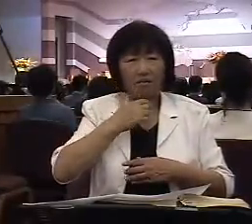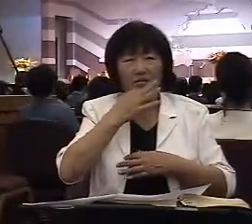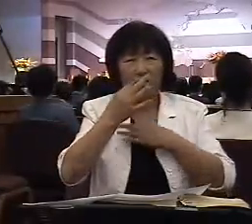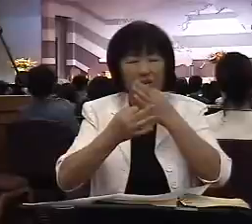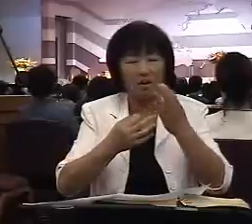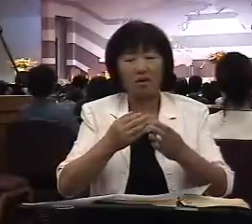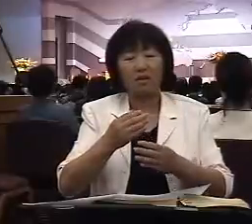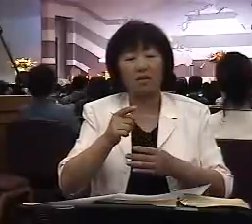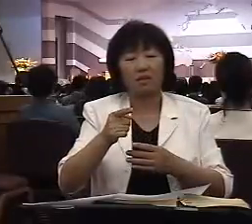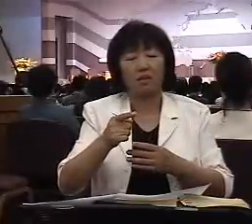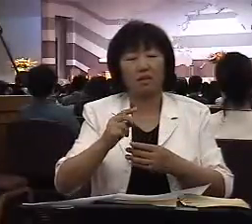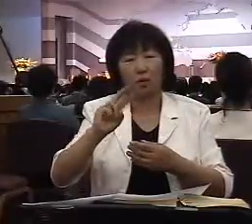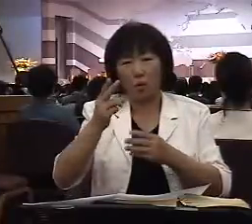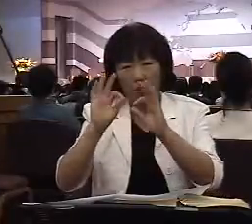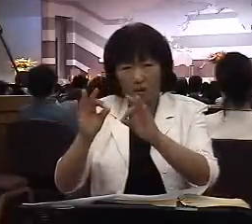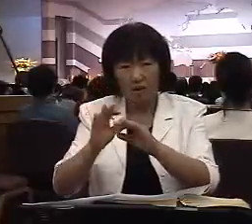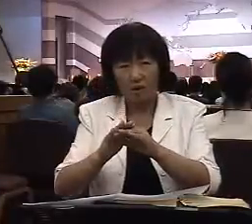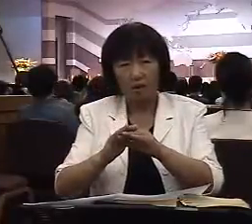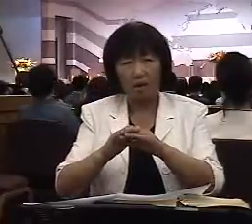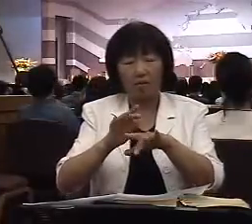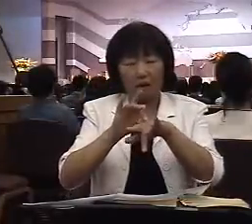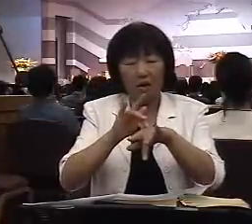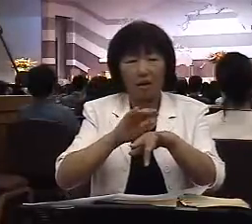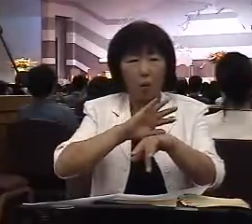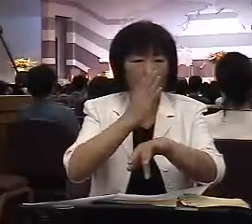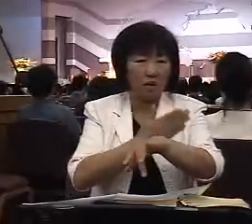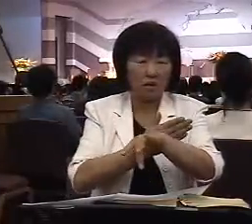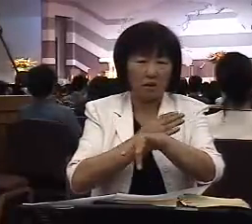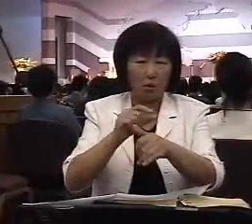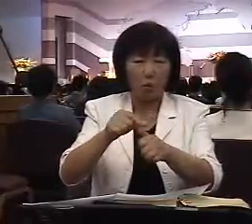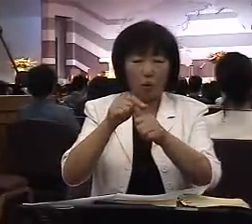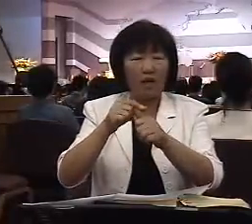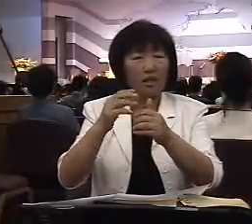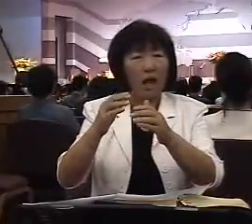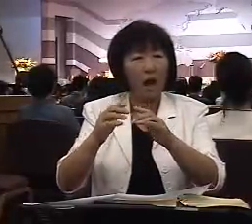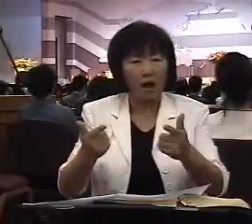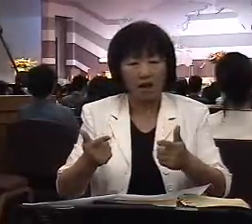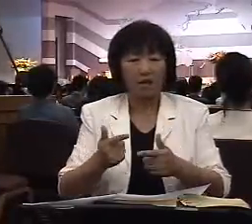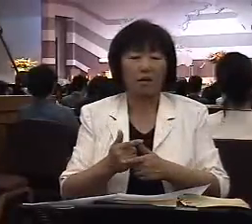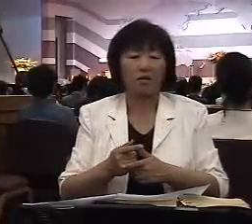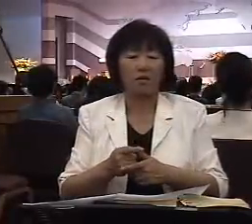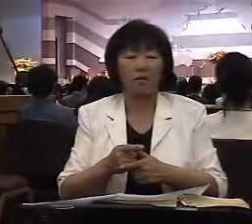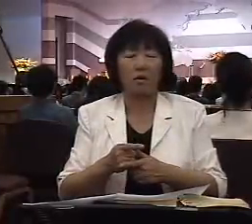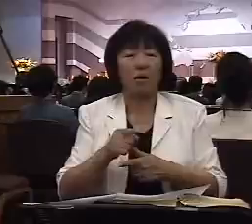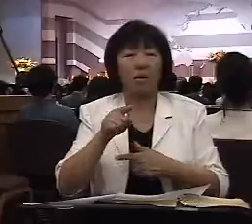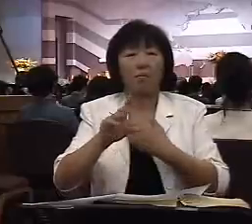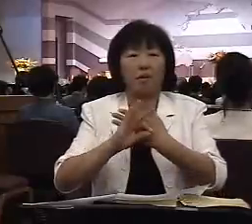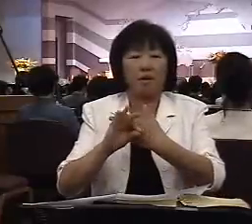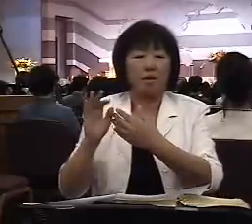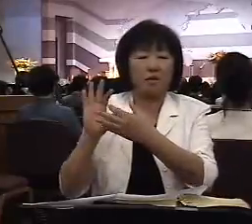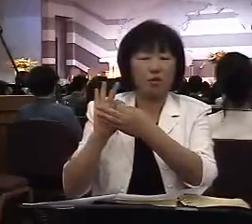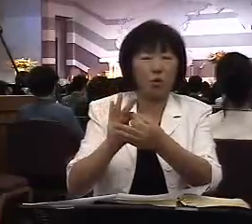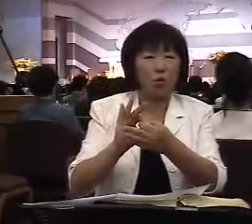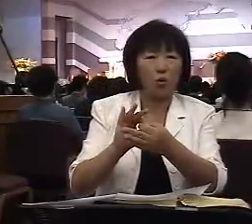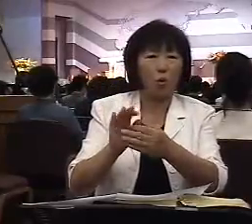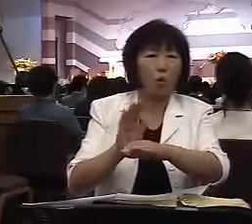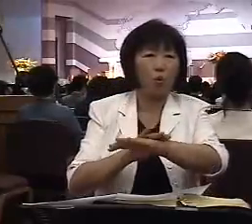갇힌 영혼들을 구원해내지 아니하였느니라 하면서 그